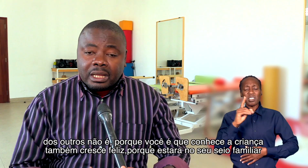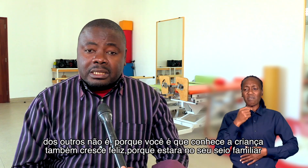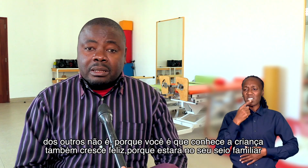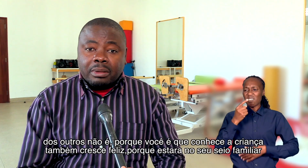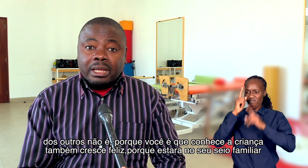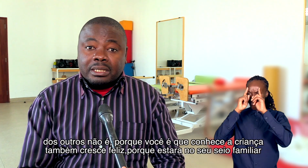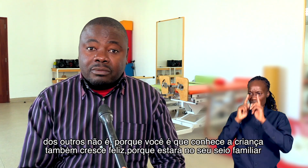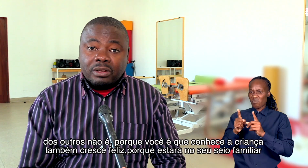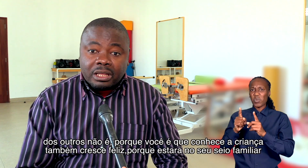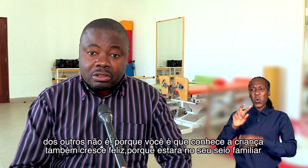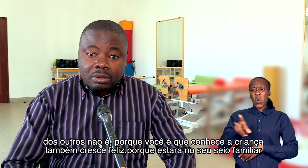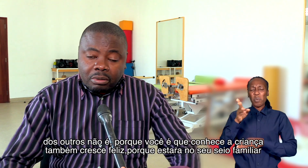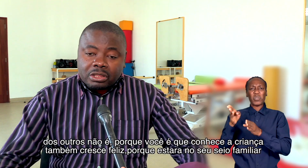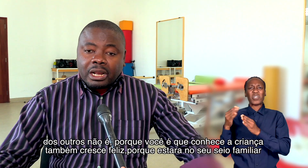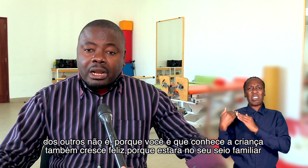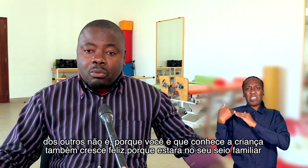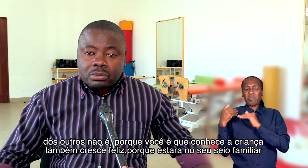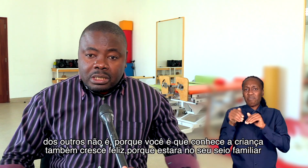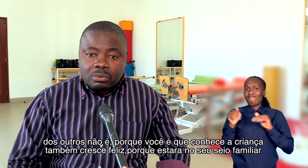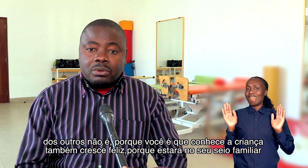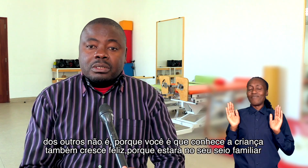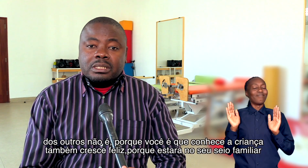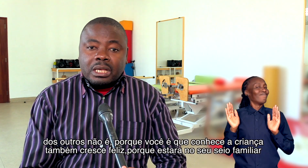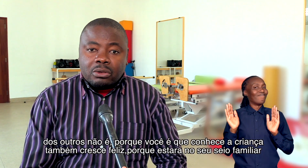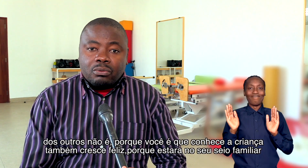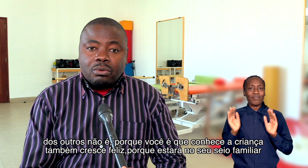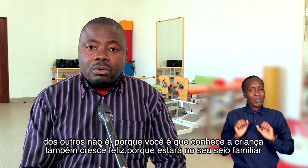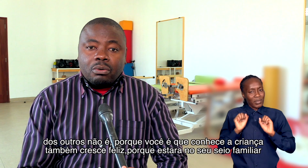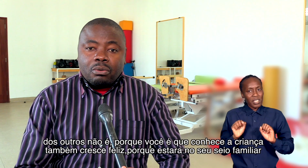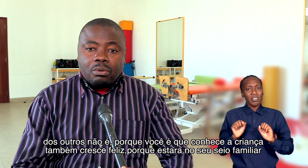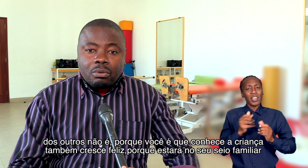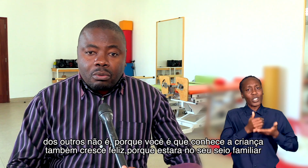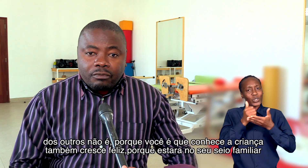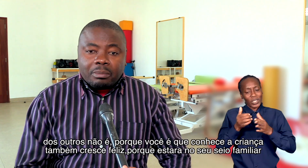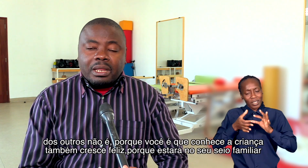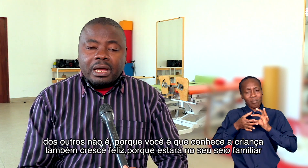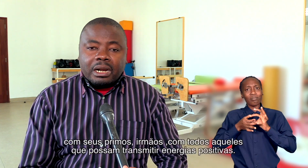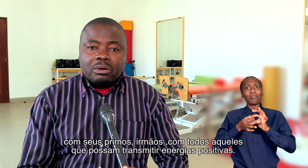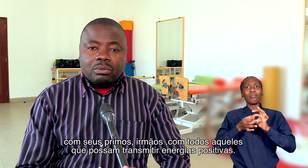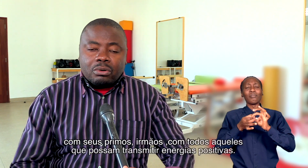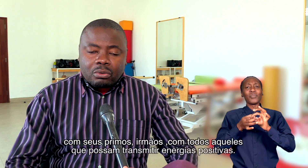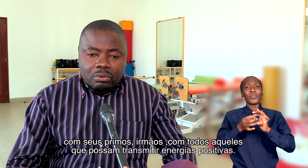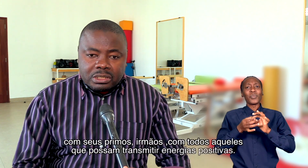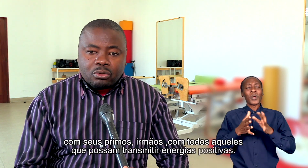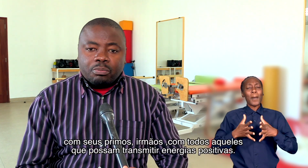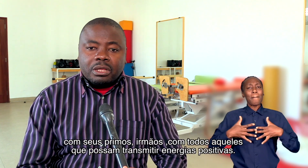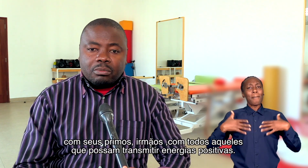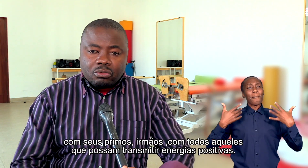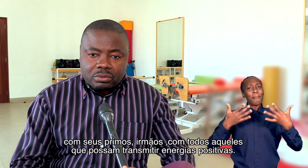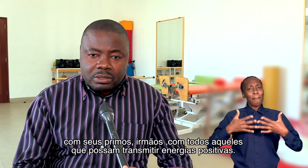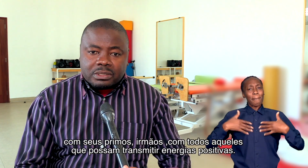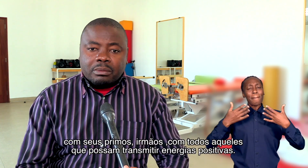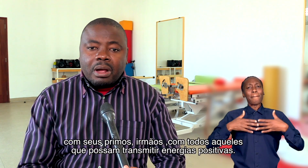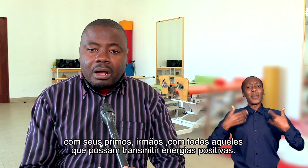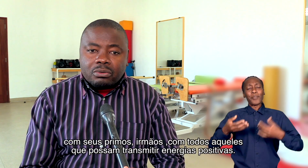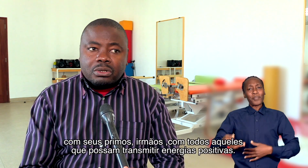e a criança também cresce feliz porque estará no seu seio o familiar, com os seus primos,